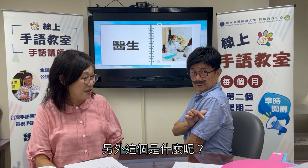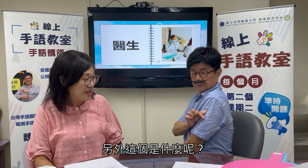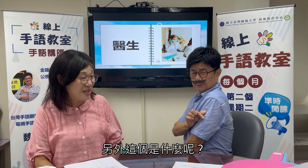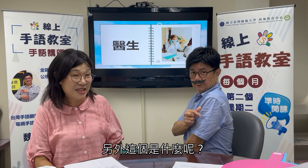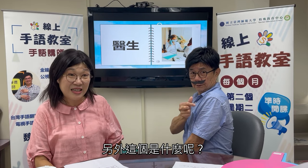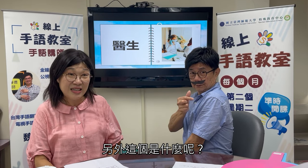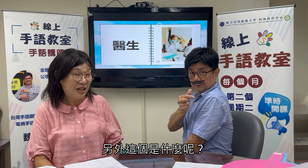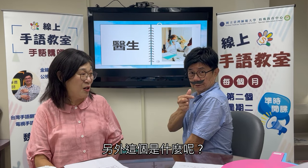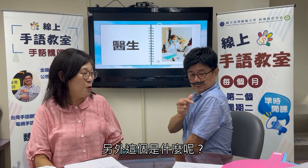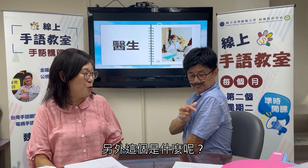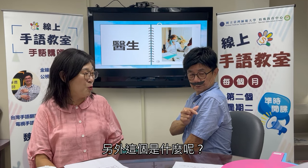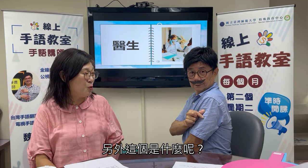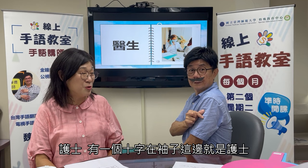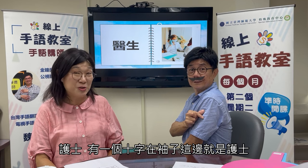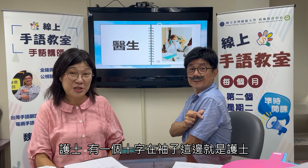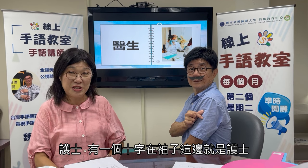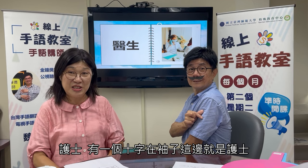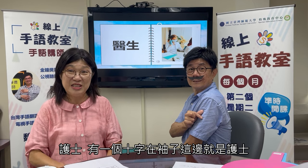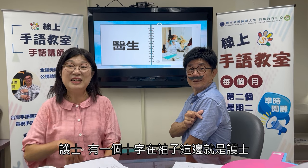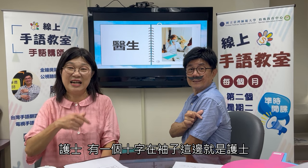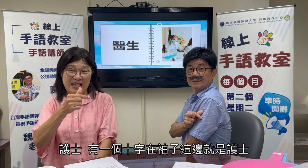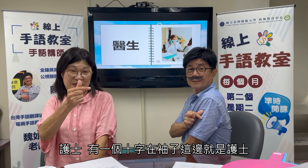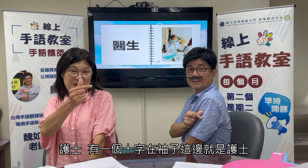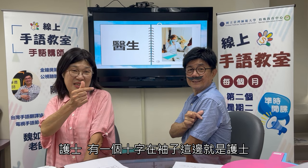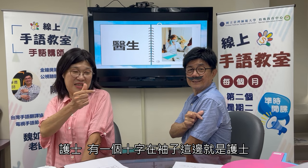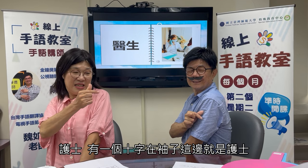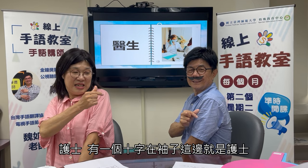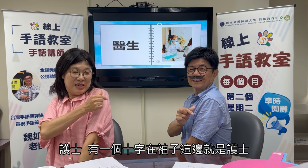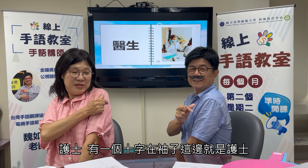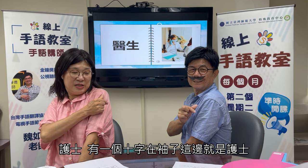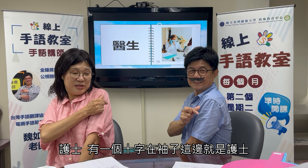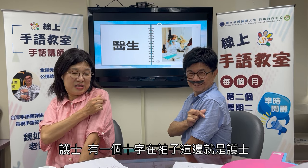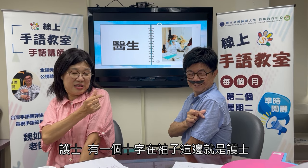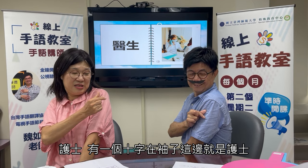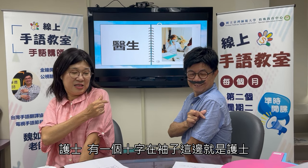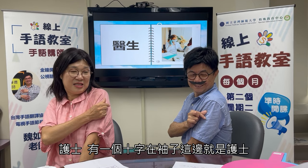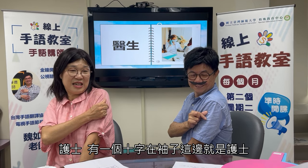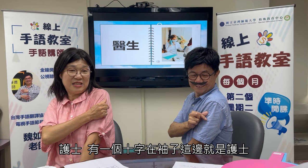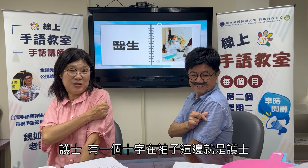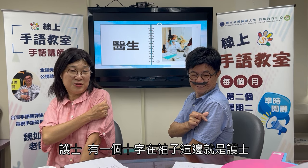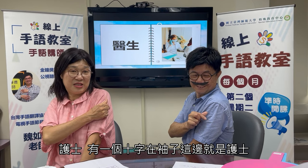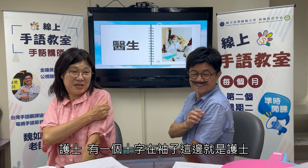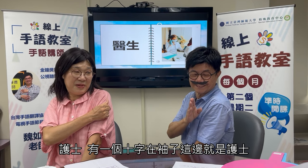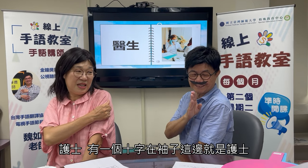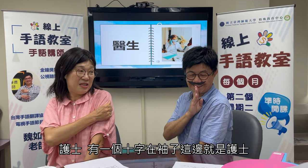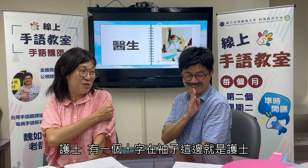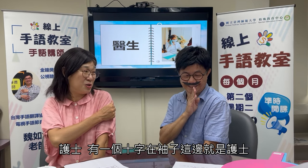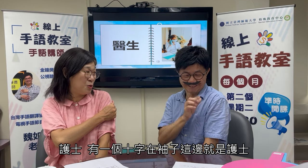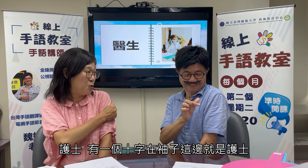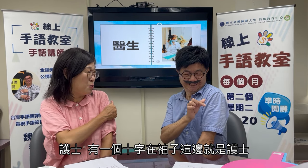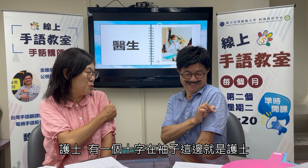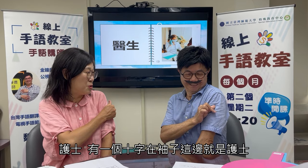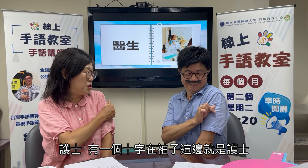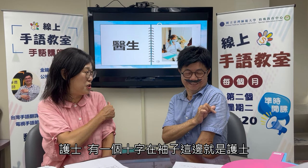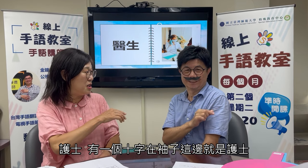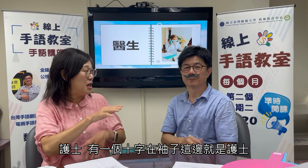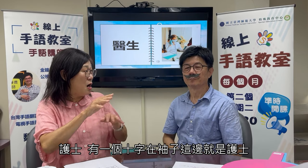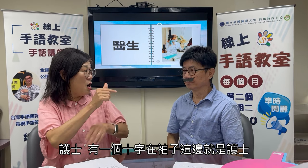呢？护士啊，有一个十字在袖子这边，就是护士。